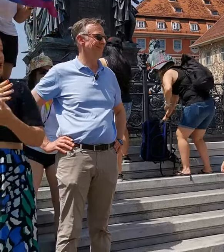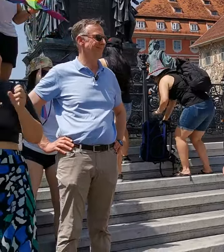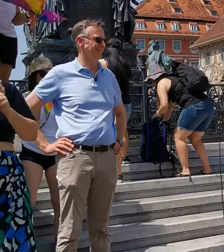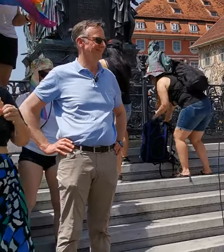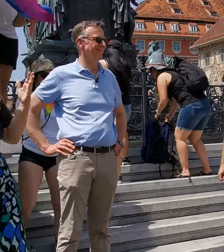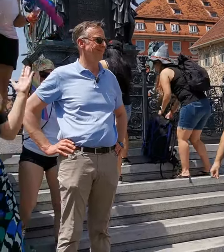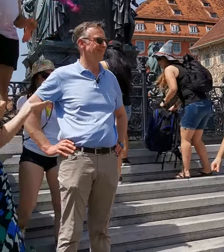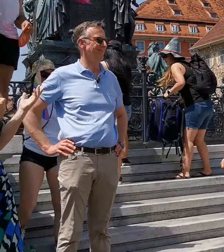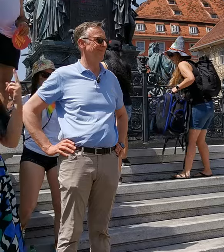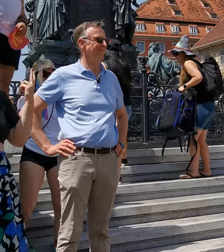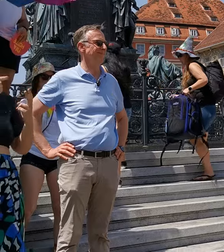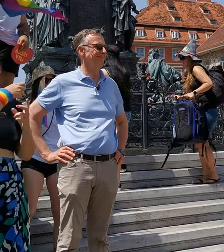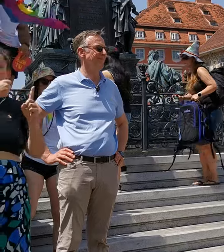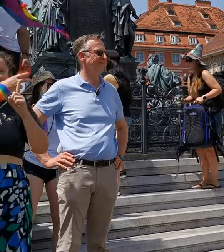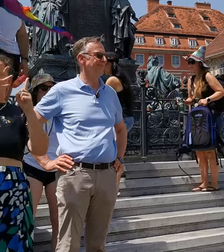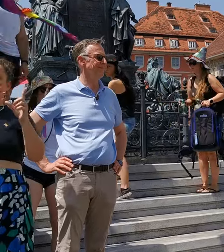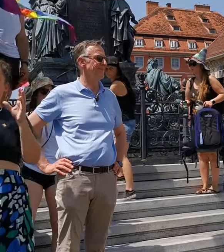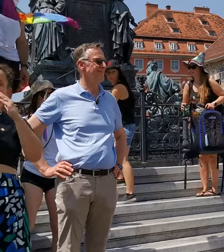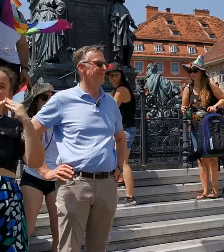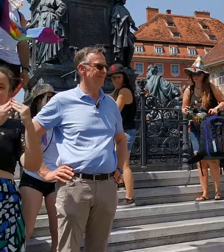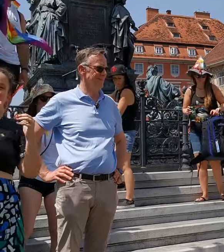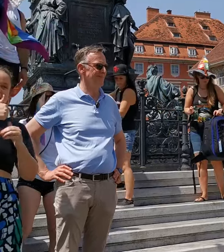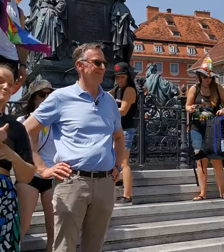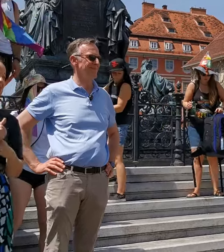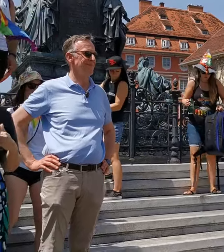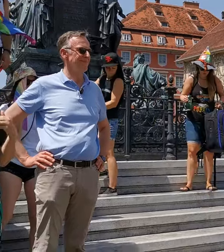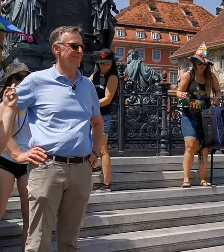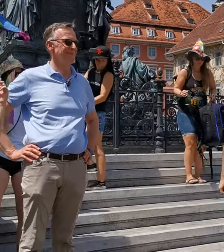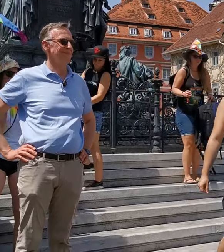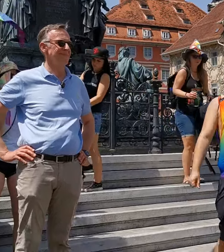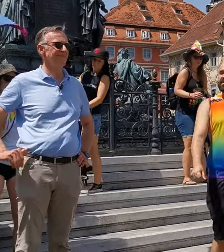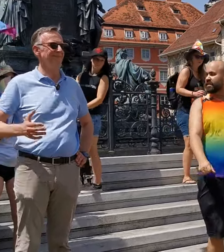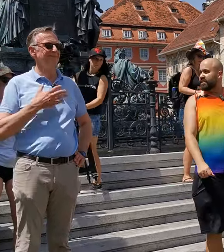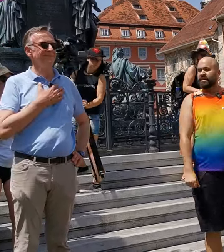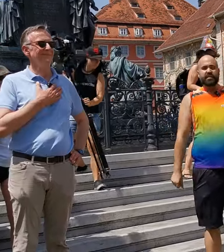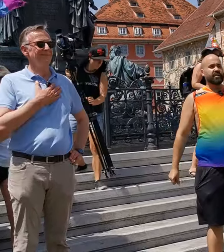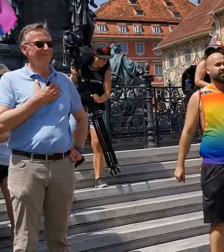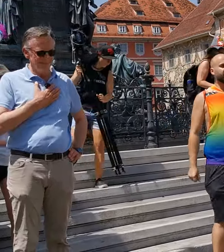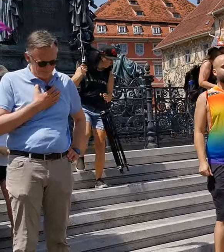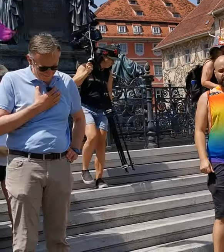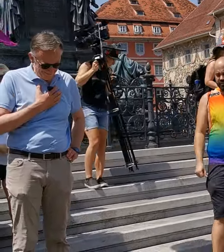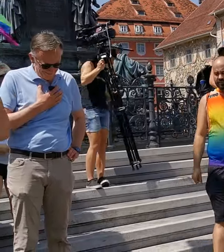Queer Community an der Spitze vom Grazer Oberlandesgericht haben. Danke.